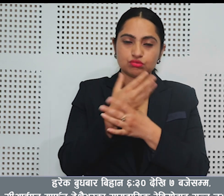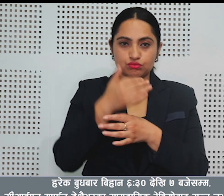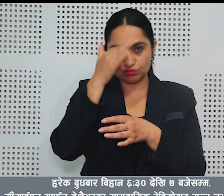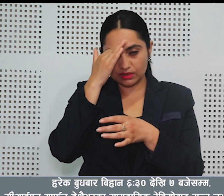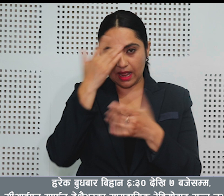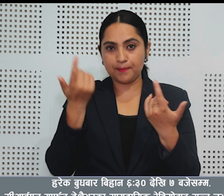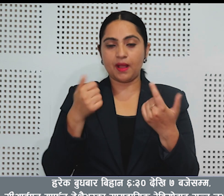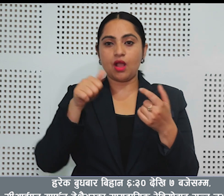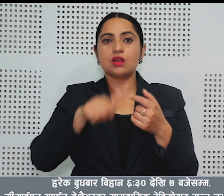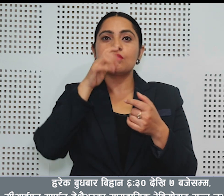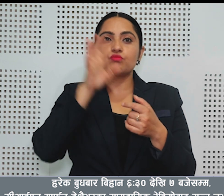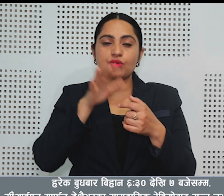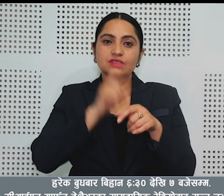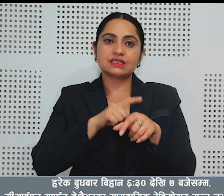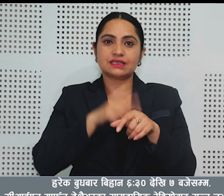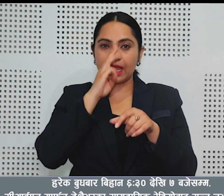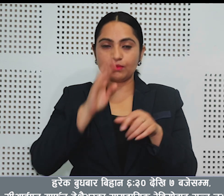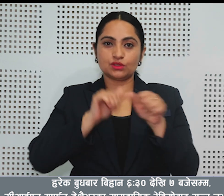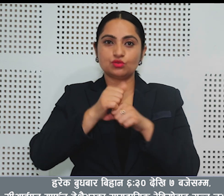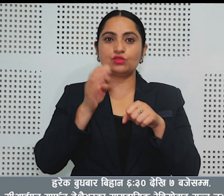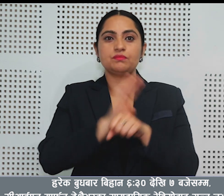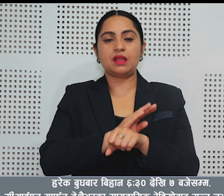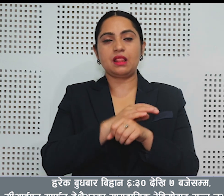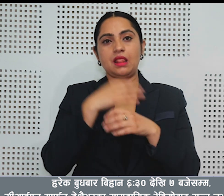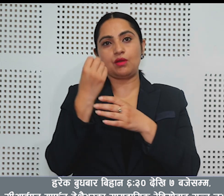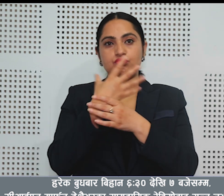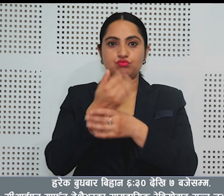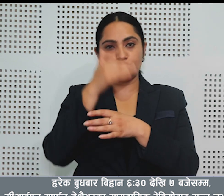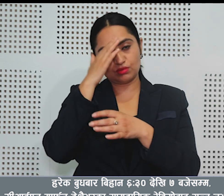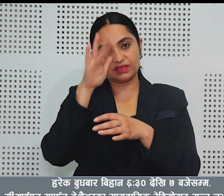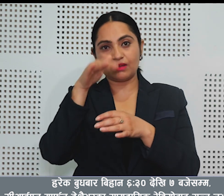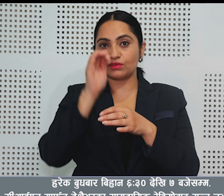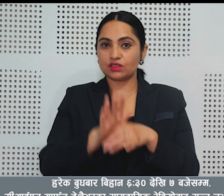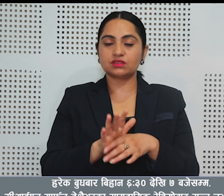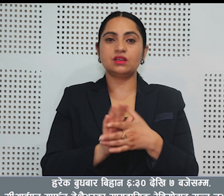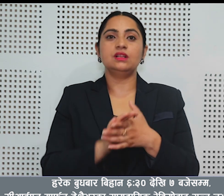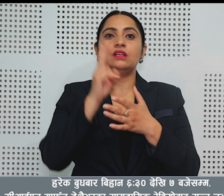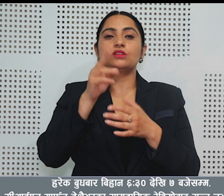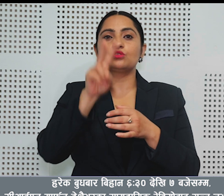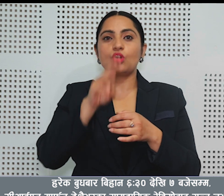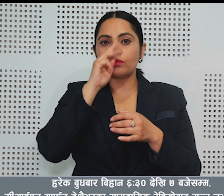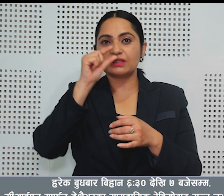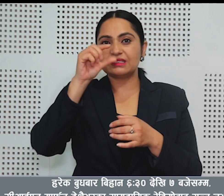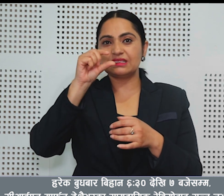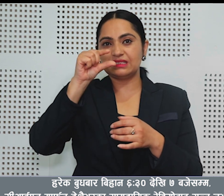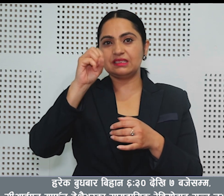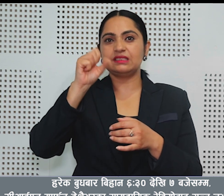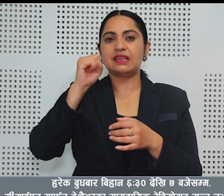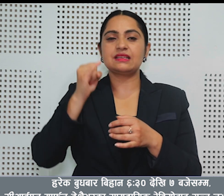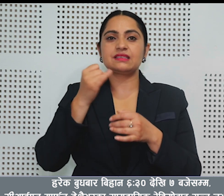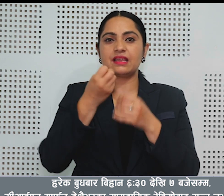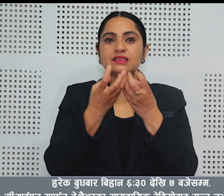समयमा हामी मनसुनको समयमा छौँ, त जति बेला जुन समय पनि विपद आउन सक्ने सम्भावना रहन्छ। यस्तो अवस्थामा चाहिँ जेसीको